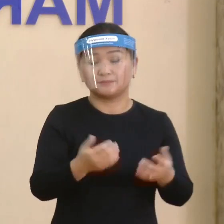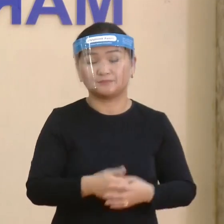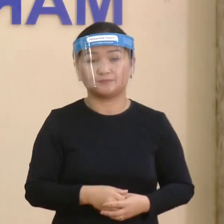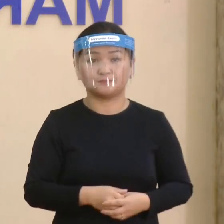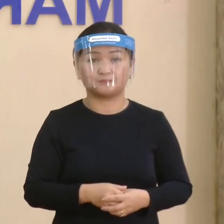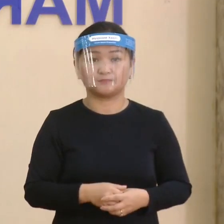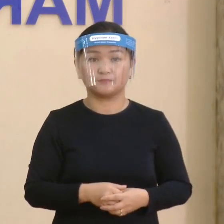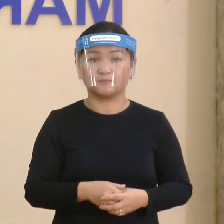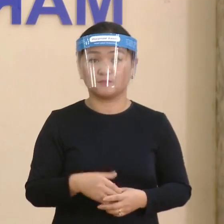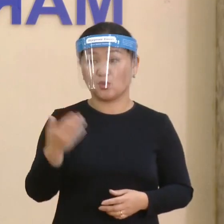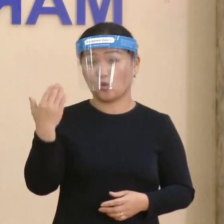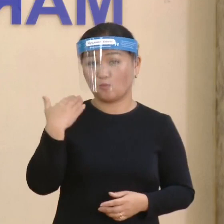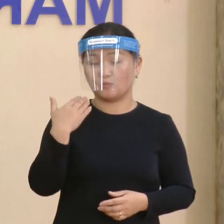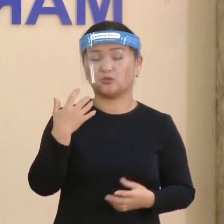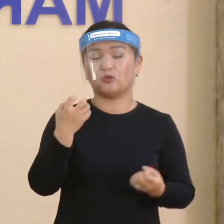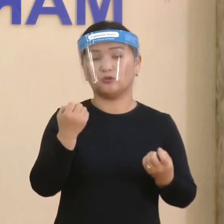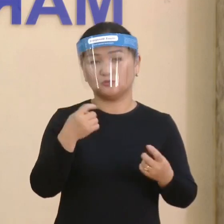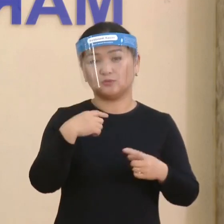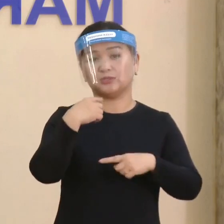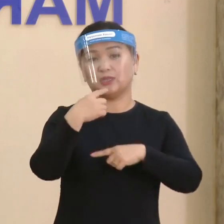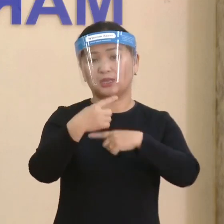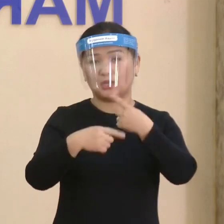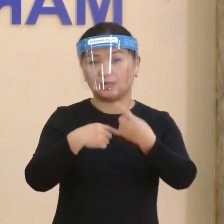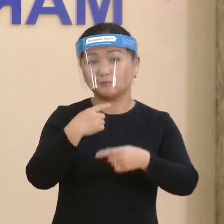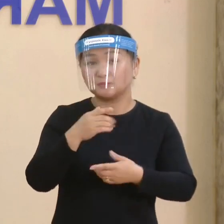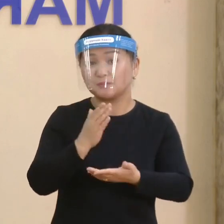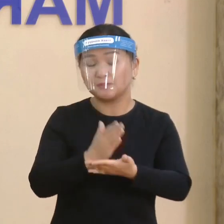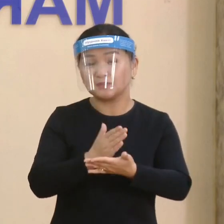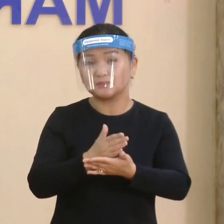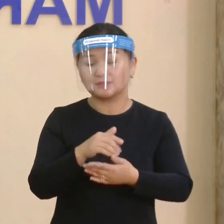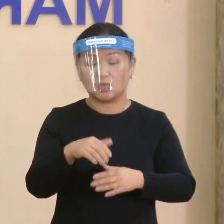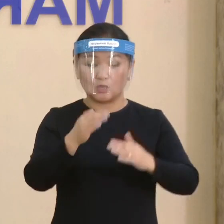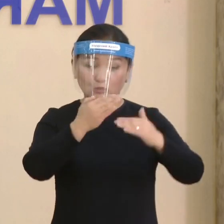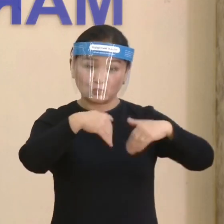За би өмнө нэлээ олон удаа бас хариулж